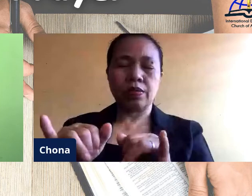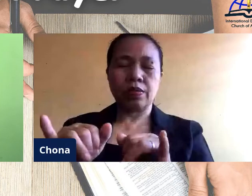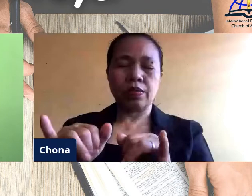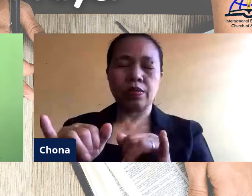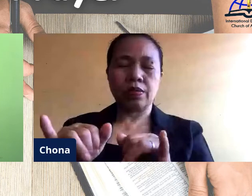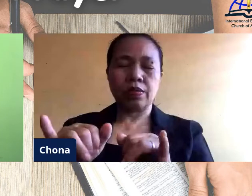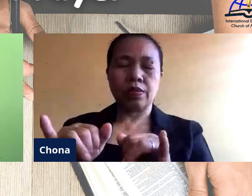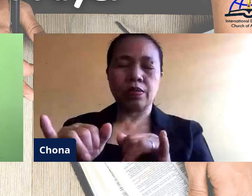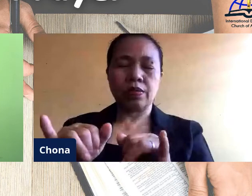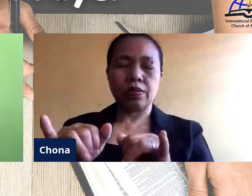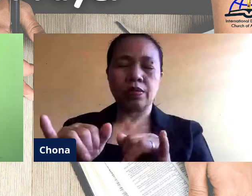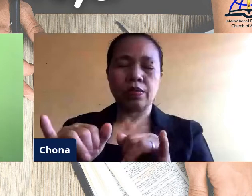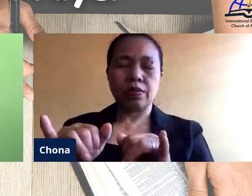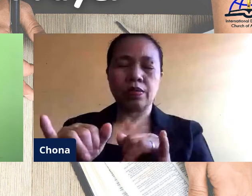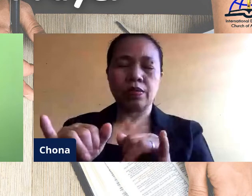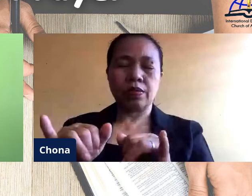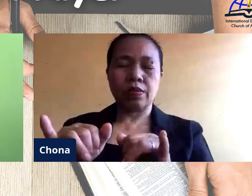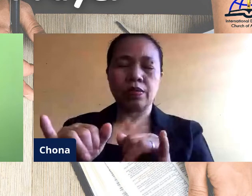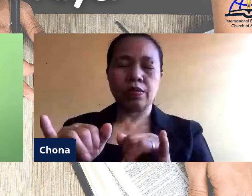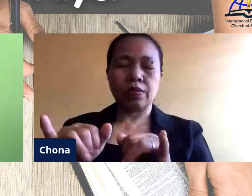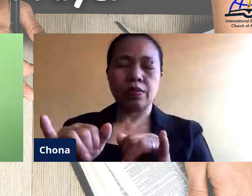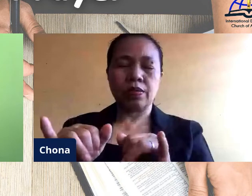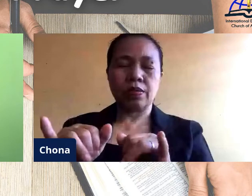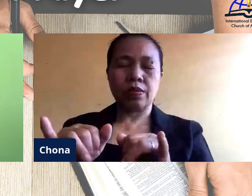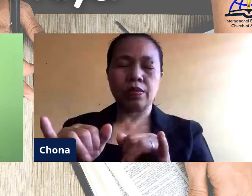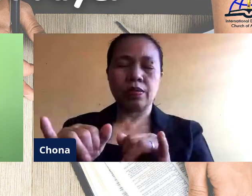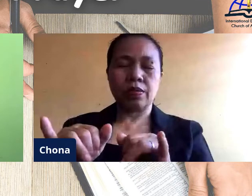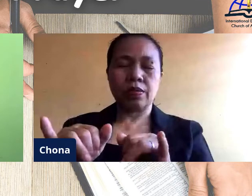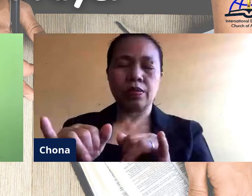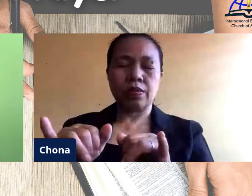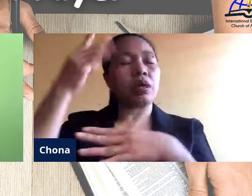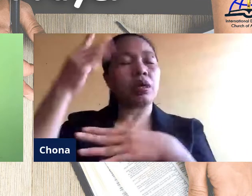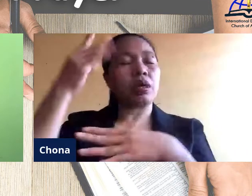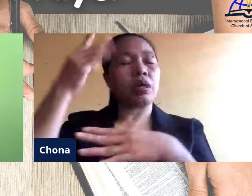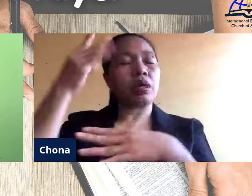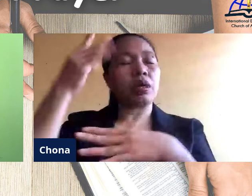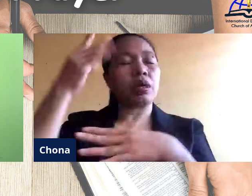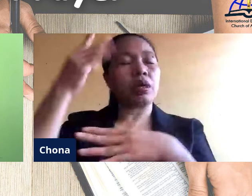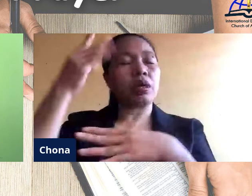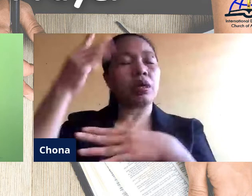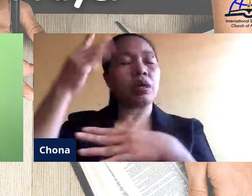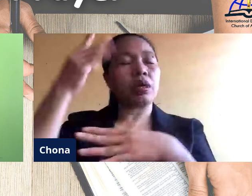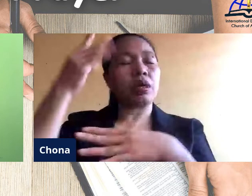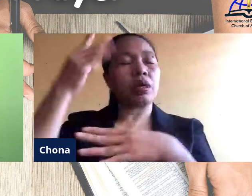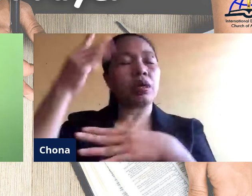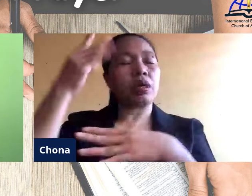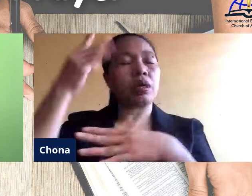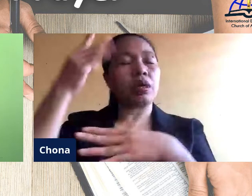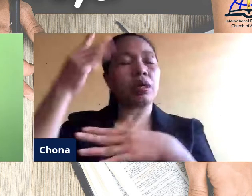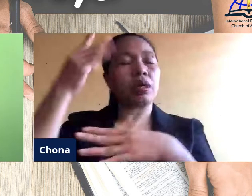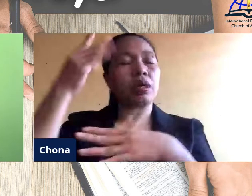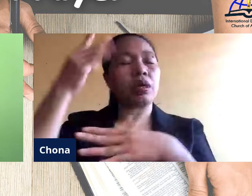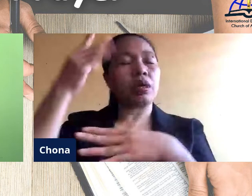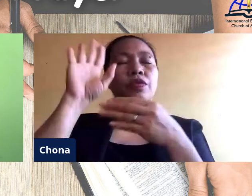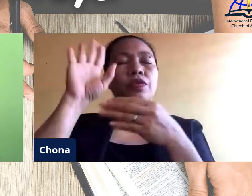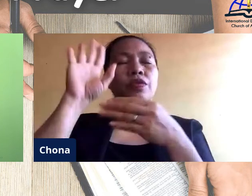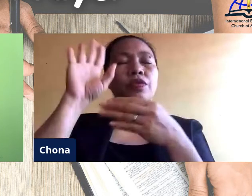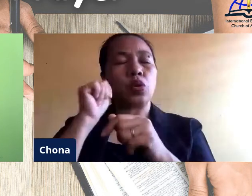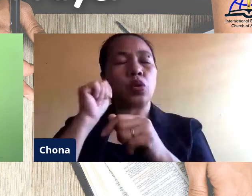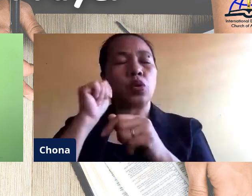sa amin. Alam niyo po ang aming mga dalahin sa buhay. I just pray, Lord, na kami